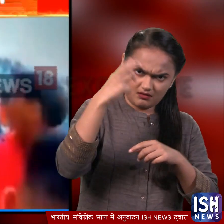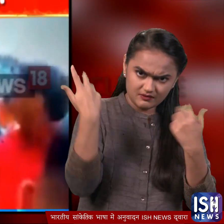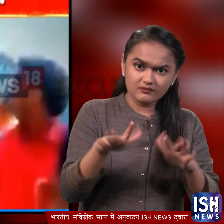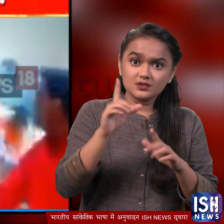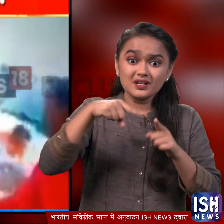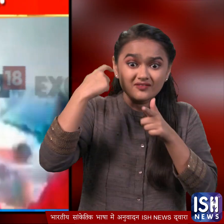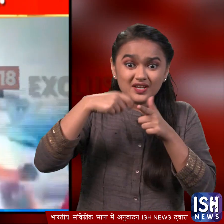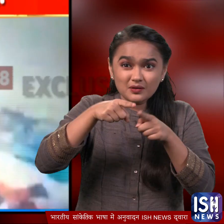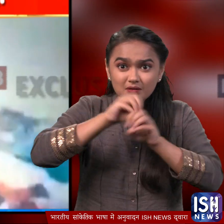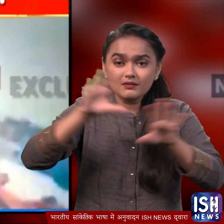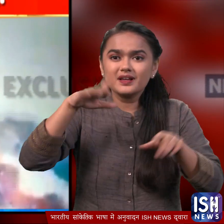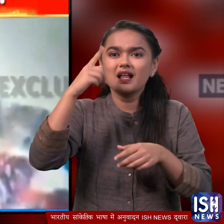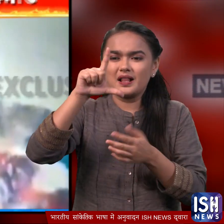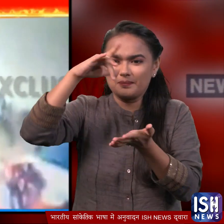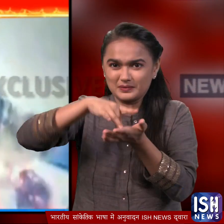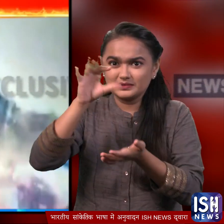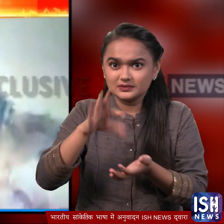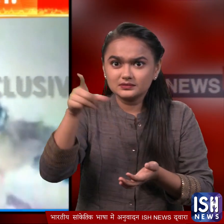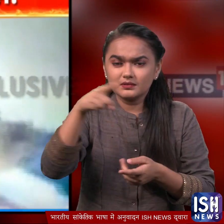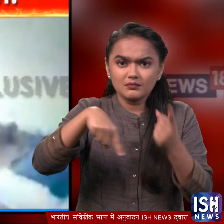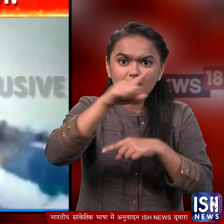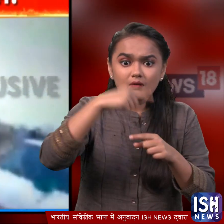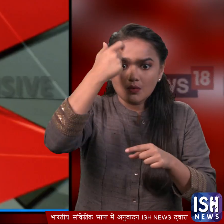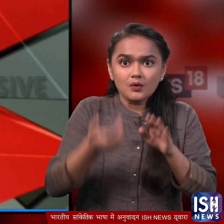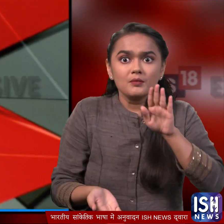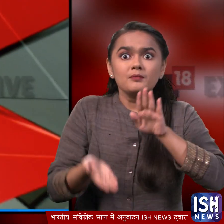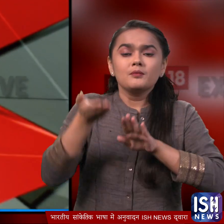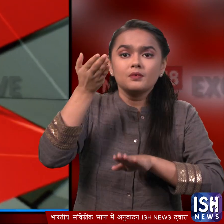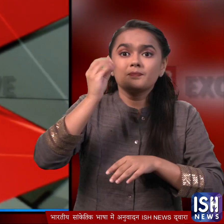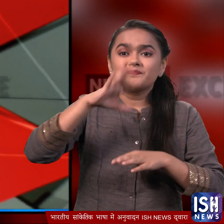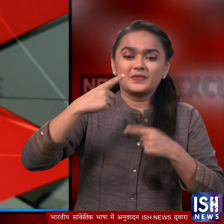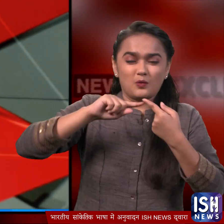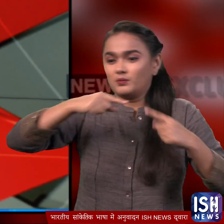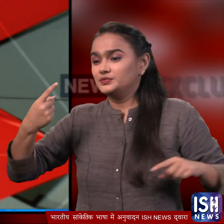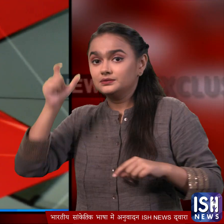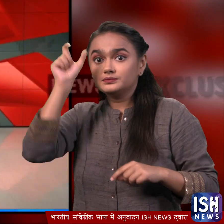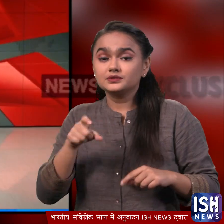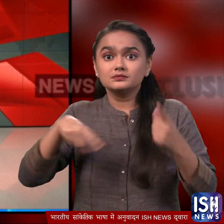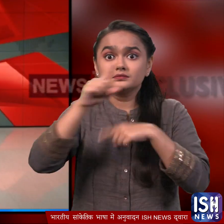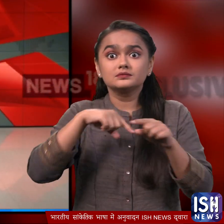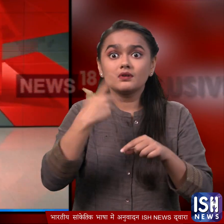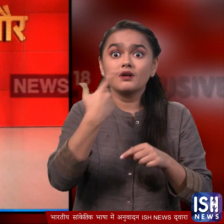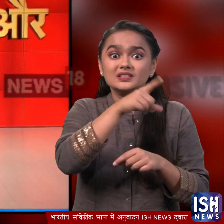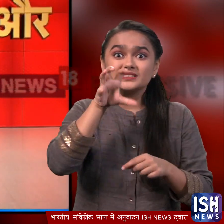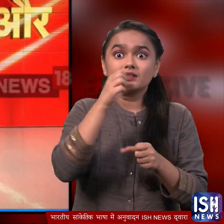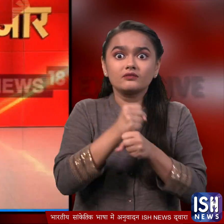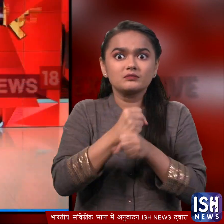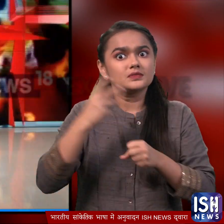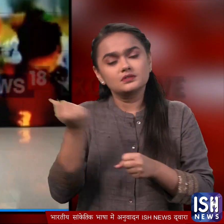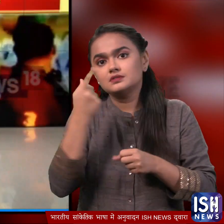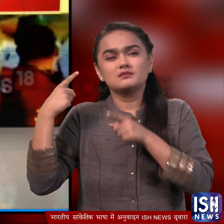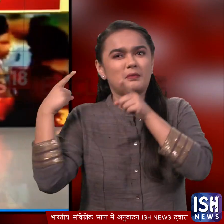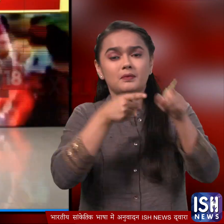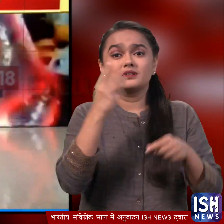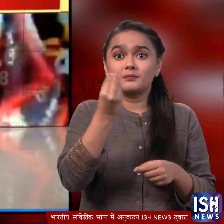वायरल हुआ, लखीमपुर खीरी की घटना पर सियासी हलचल बढ़ गई और विपक्ष ने वीडियो के बहाने राज्य सरकार पर हमला तेज कर दिया। किसी